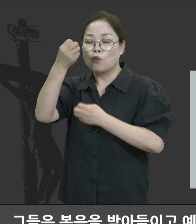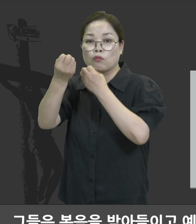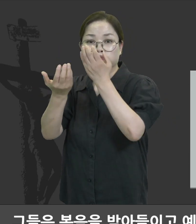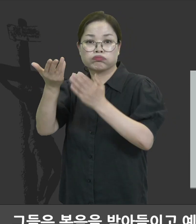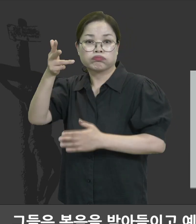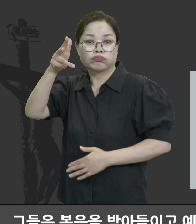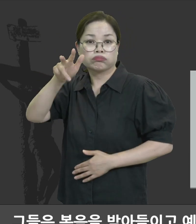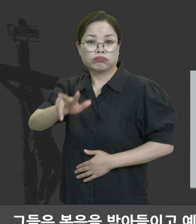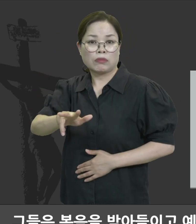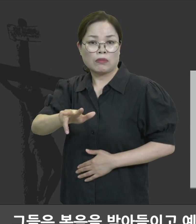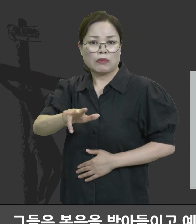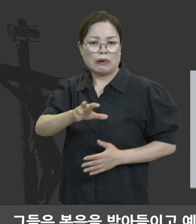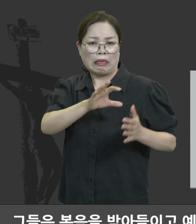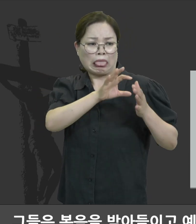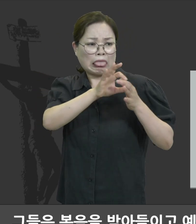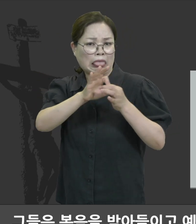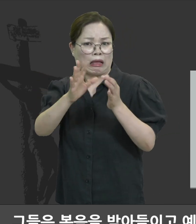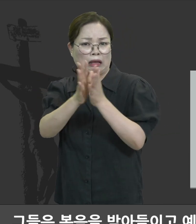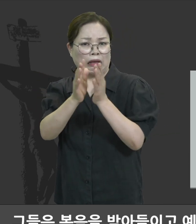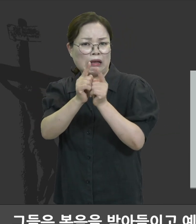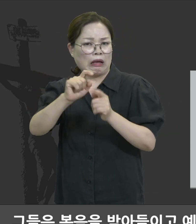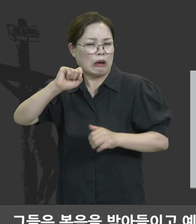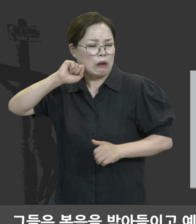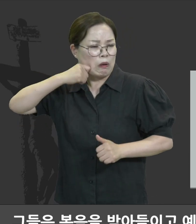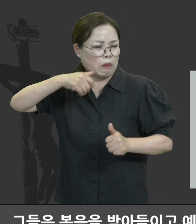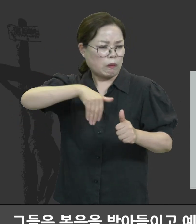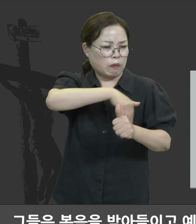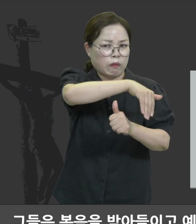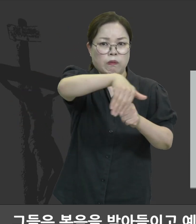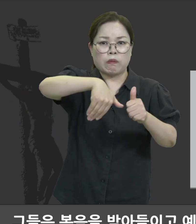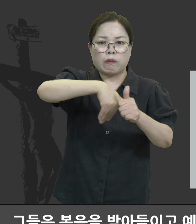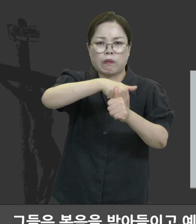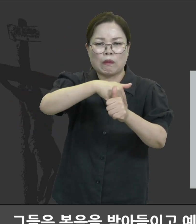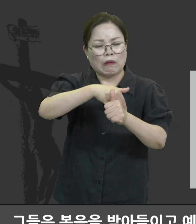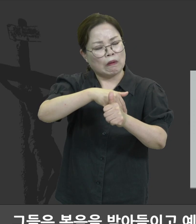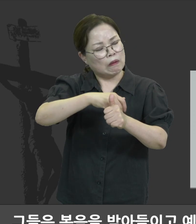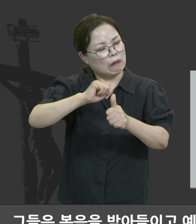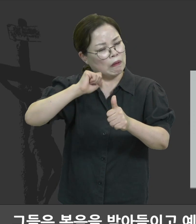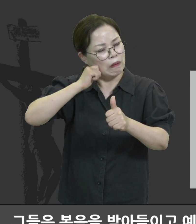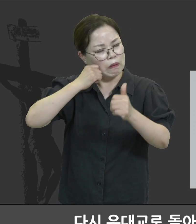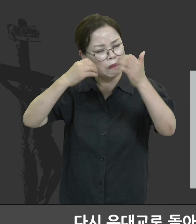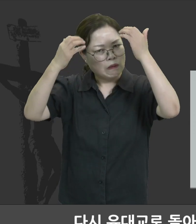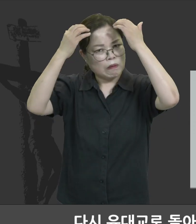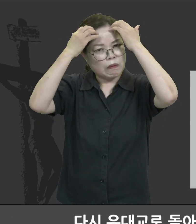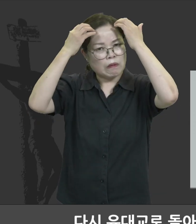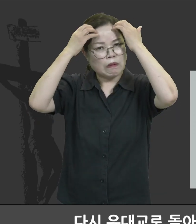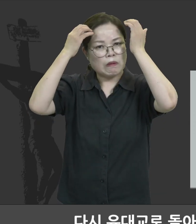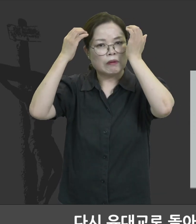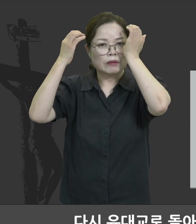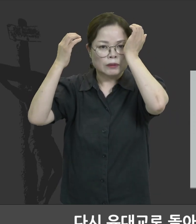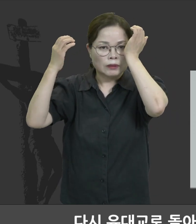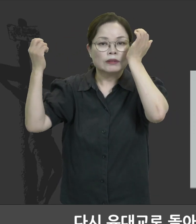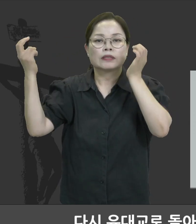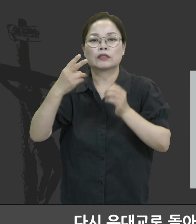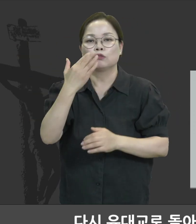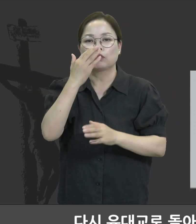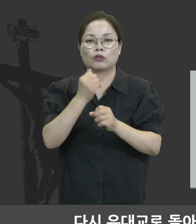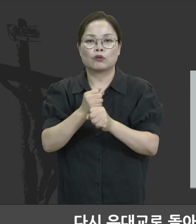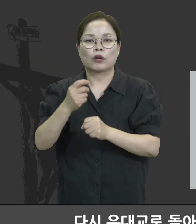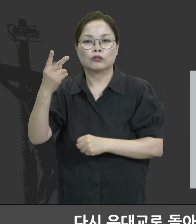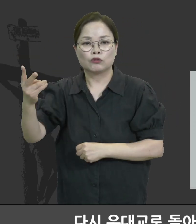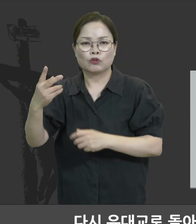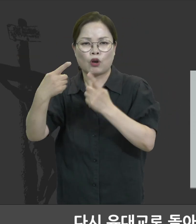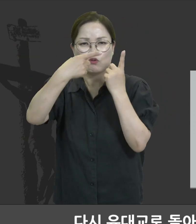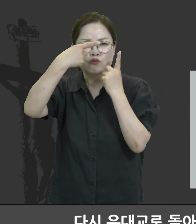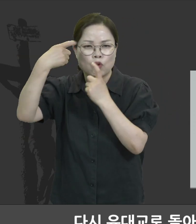고백했지만 곧이어 직면한 여러 신앙적 어려움과 씨름하고 있었습니다. 다시 유대교로